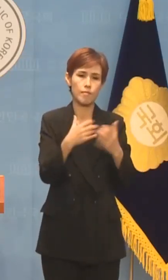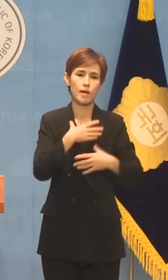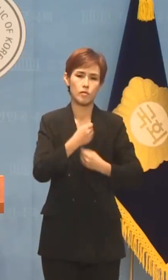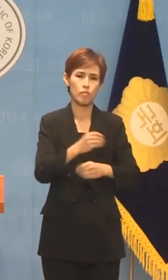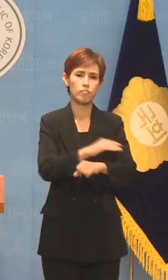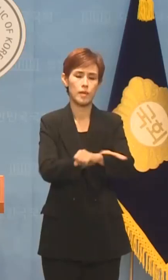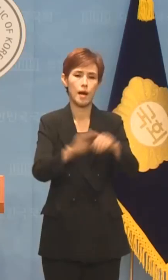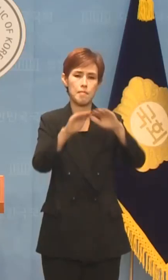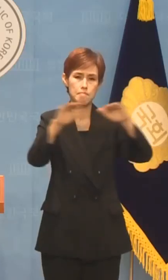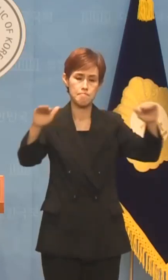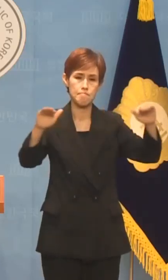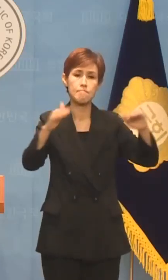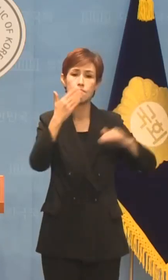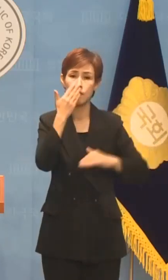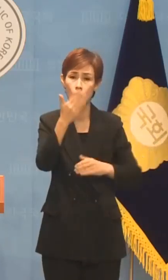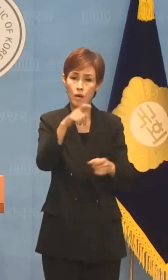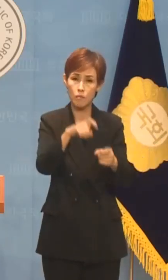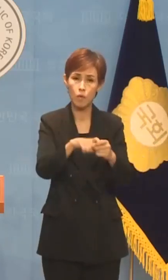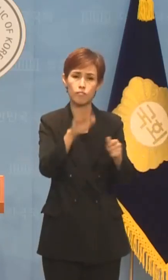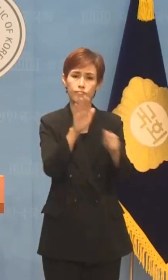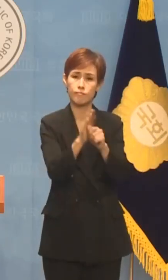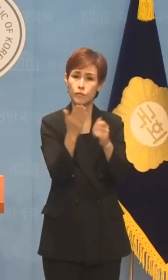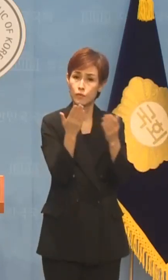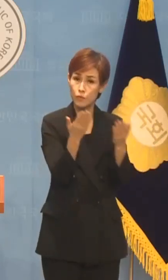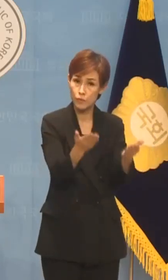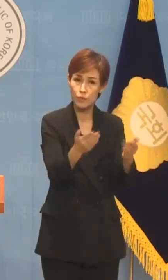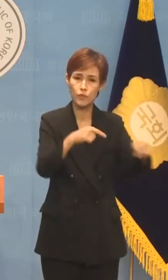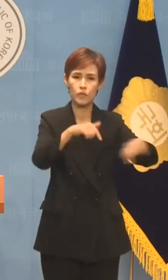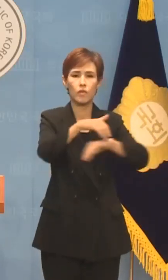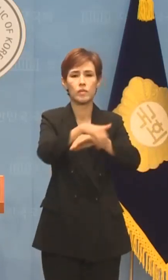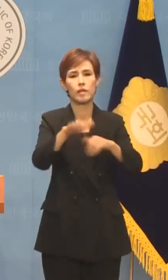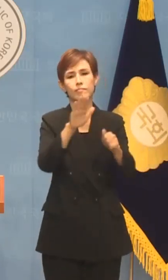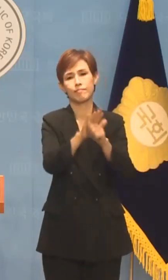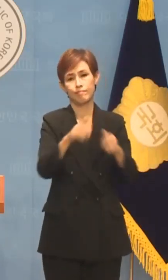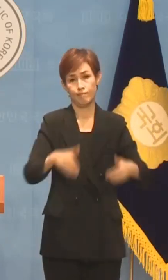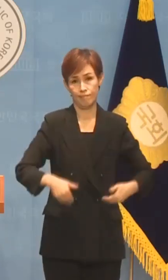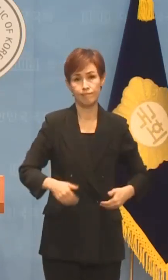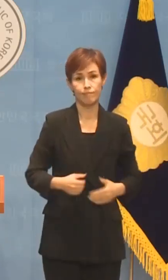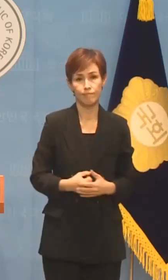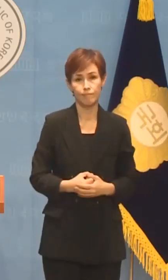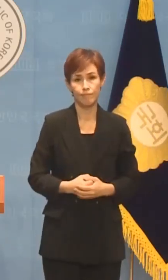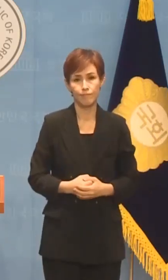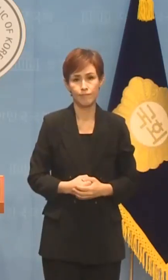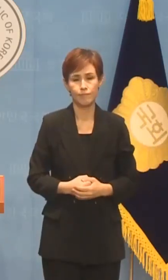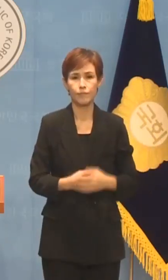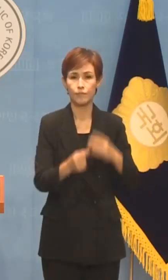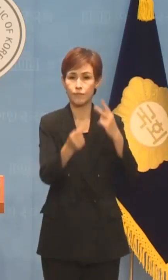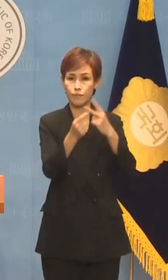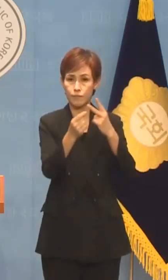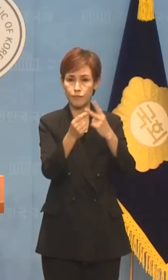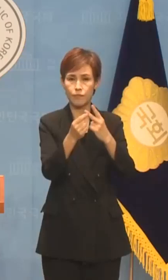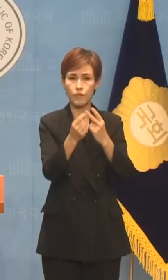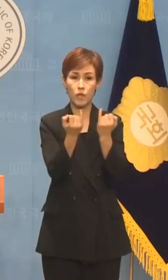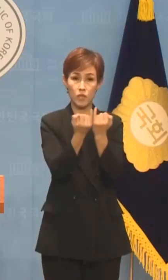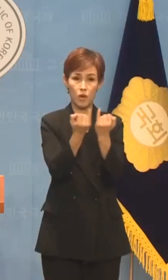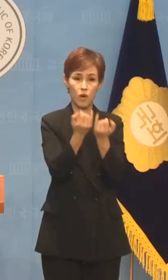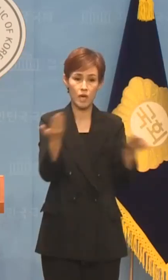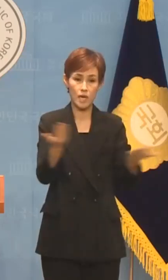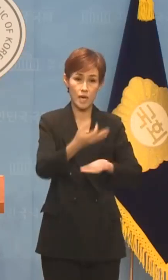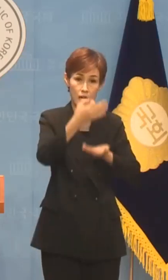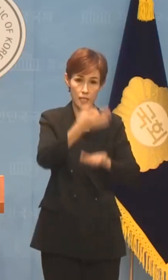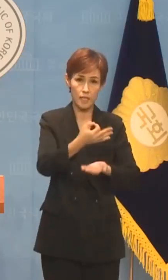안정적이고 공정한 대우를 받을 수 있도록 돕는 정책적 지원이 필요합니다. 둘째, 여성의 노동